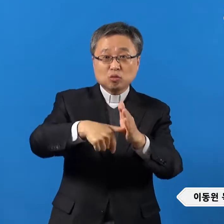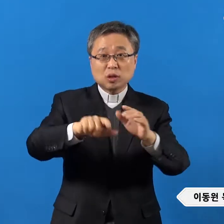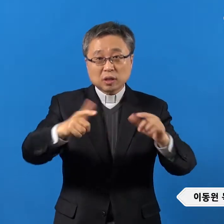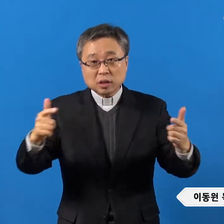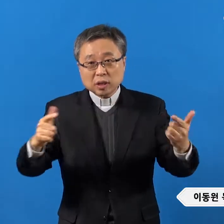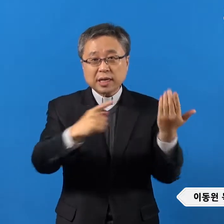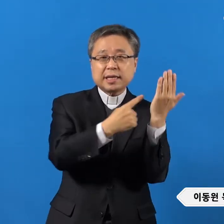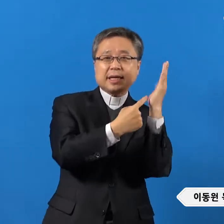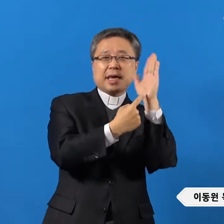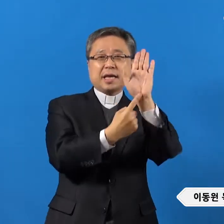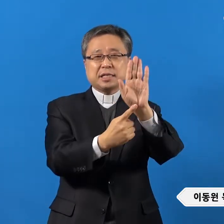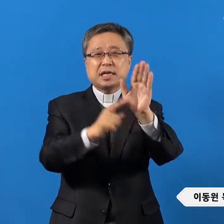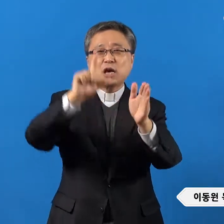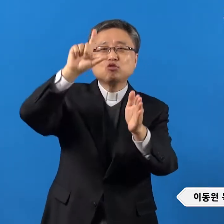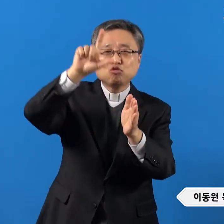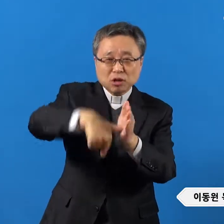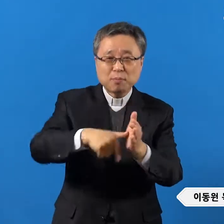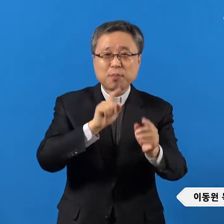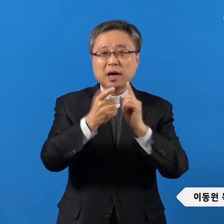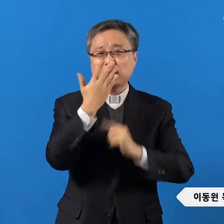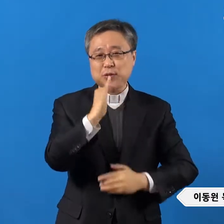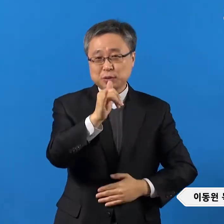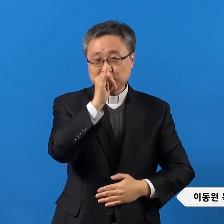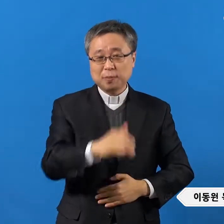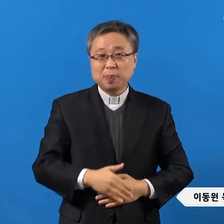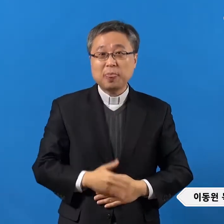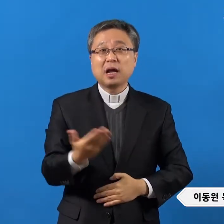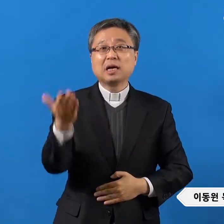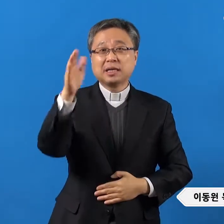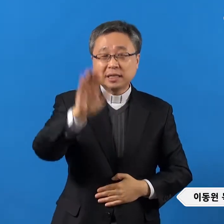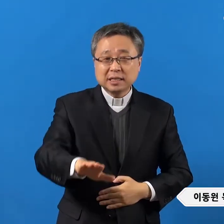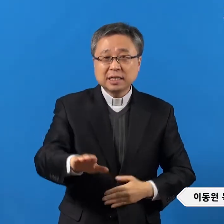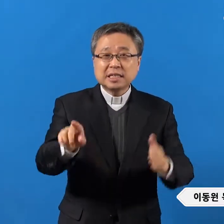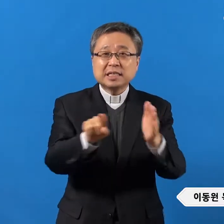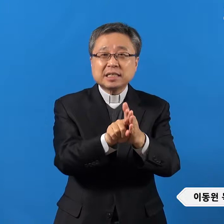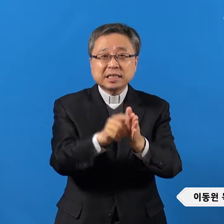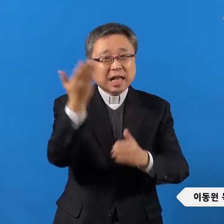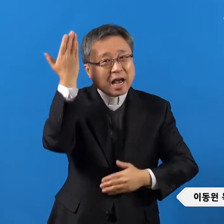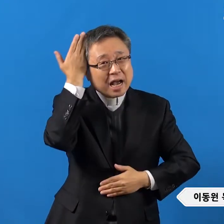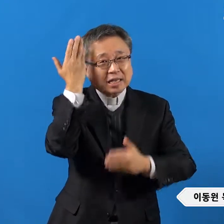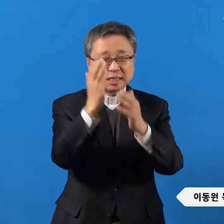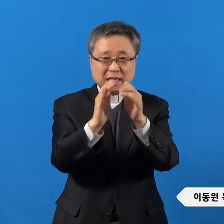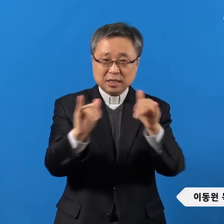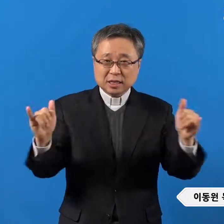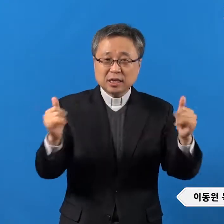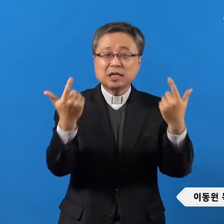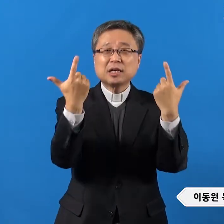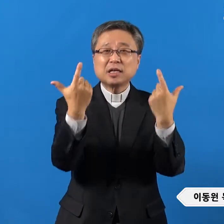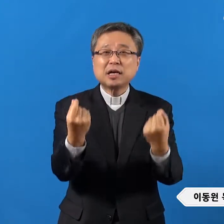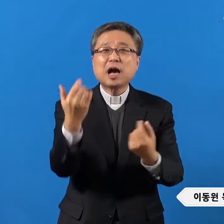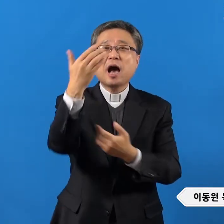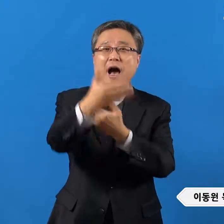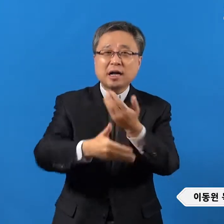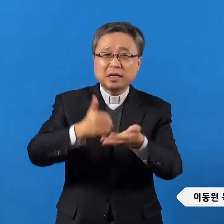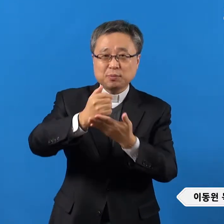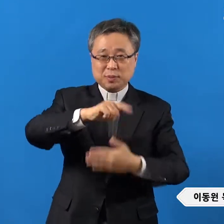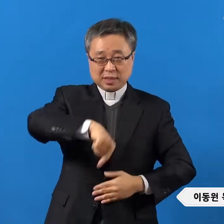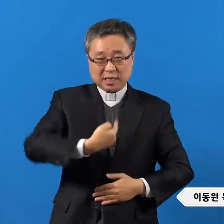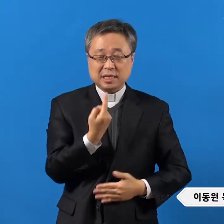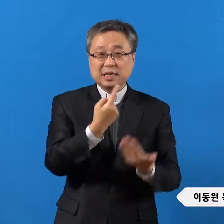계시의 순간이라고 말할 수가 있습니다. 그런데 신학자들은 이런 하나님이 자기 자신을 드러내는